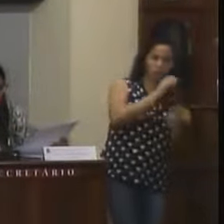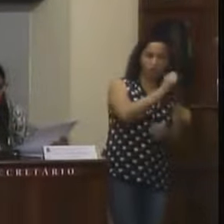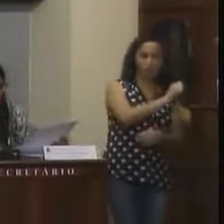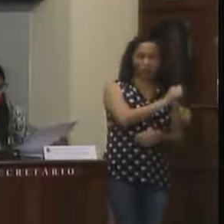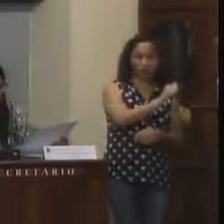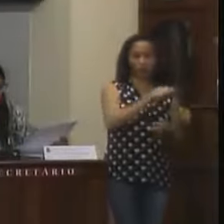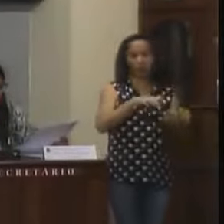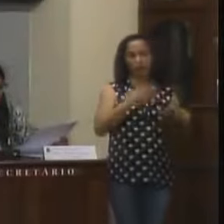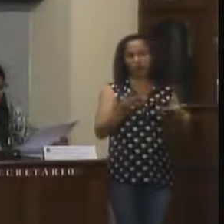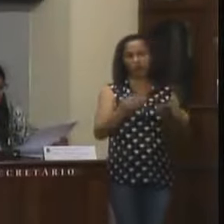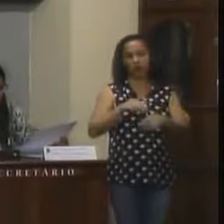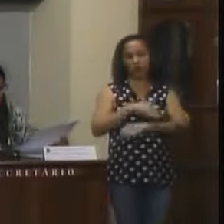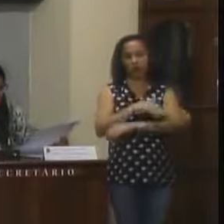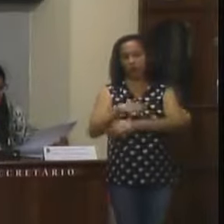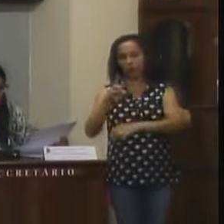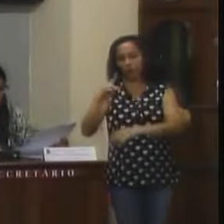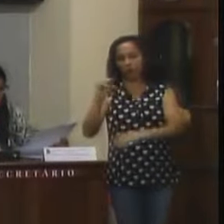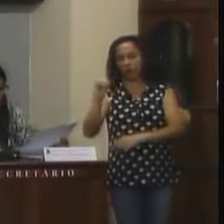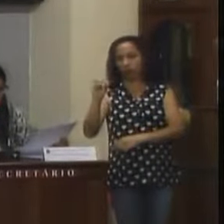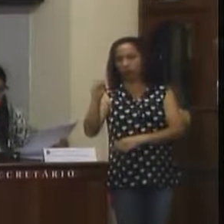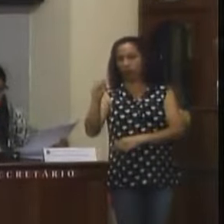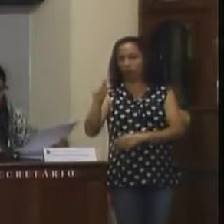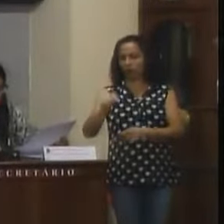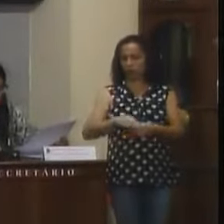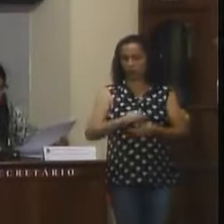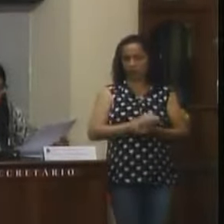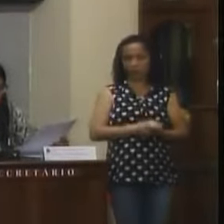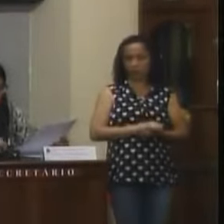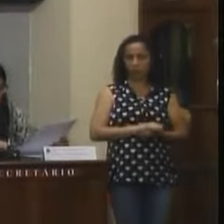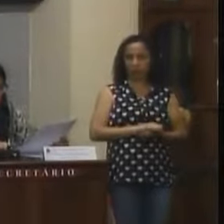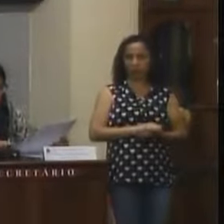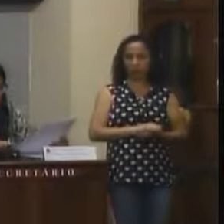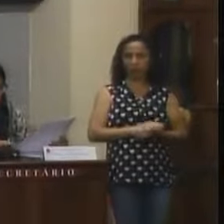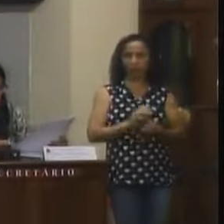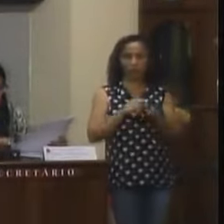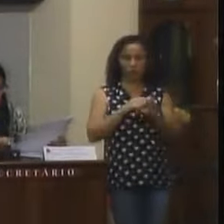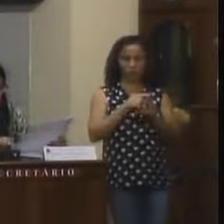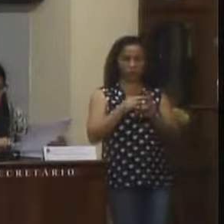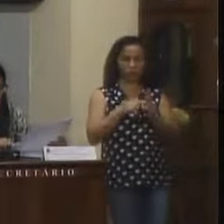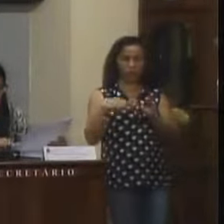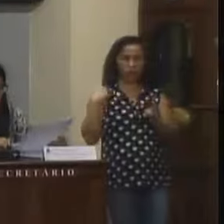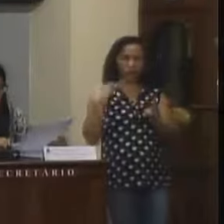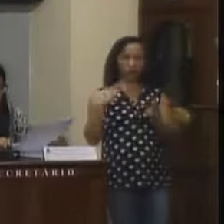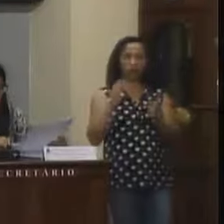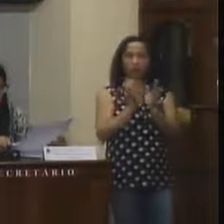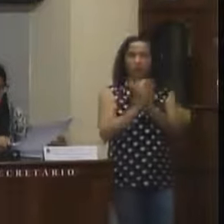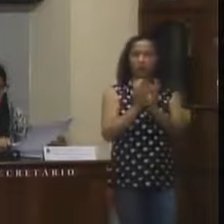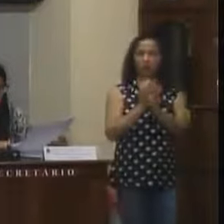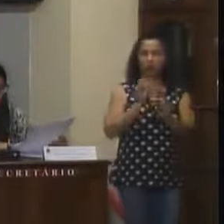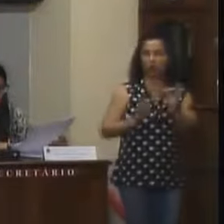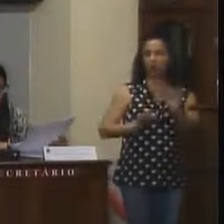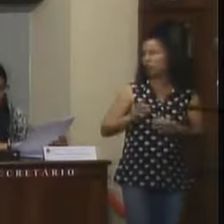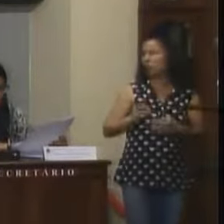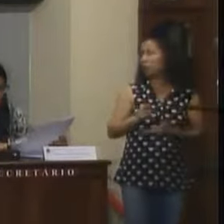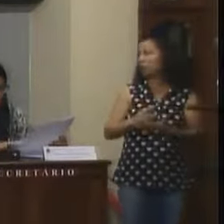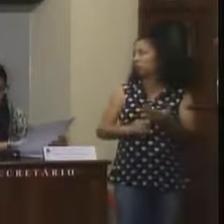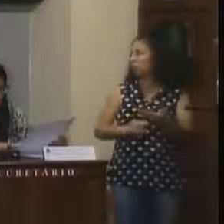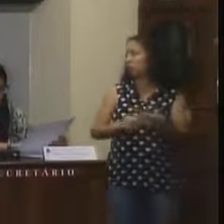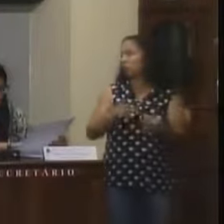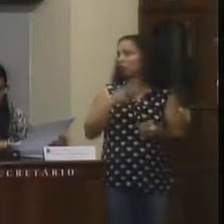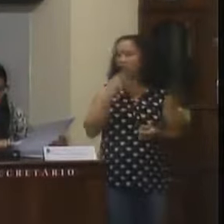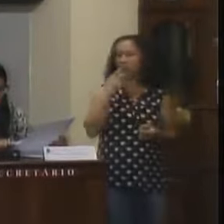a opinar. Da fundamentação, o devido projeto de lei recebeu a devida apreciação quanto ao seu aspecto constitucional, legal e jurídico nos termos do artigo 32 do